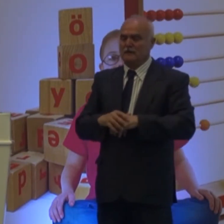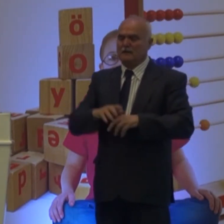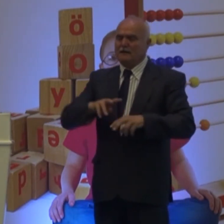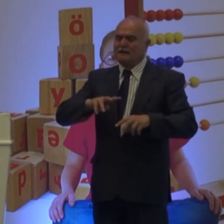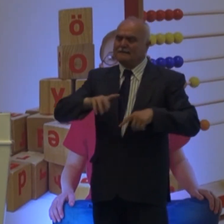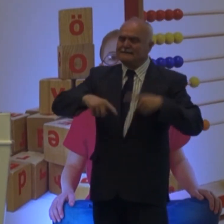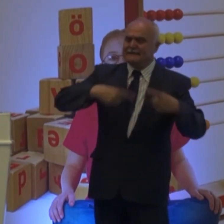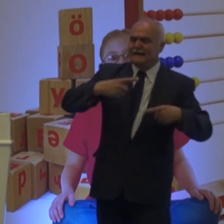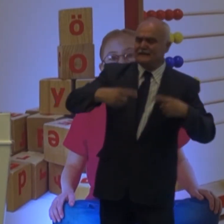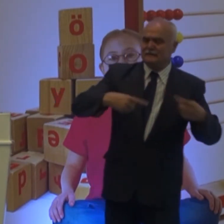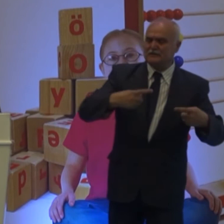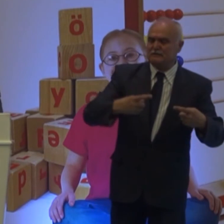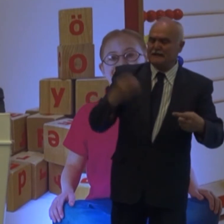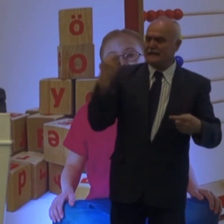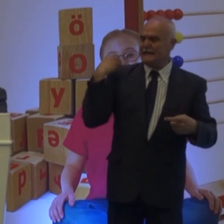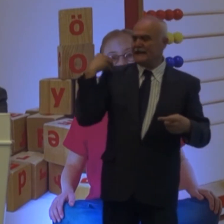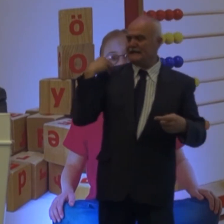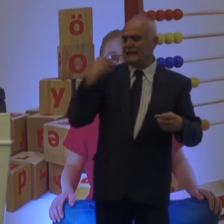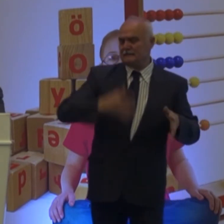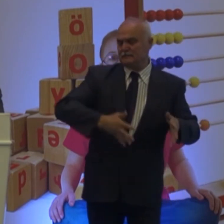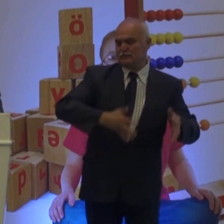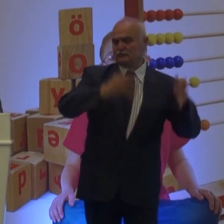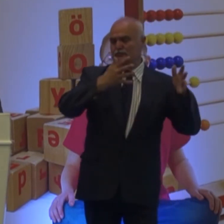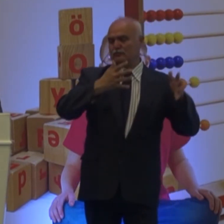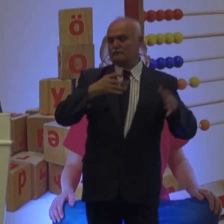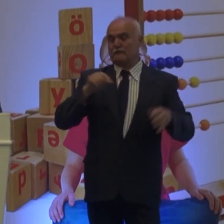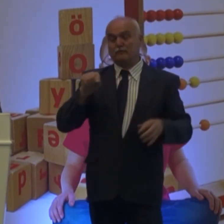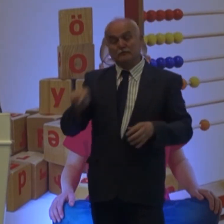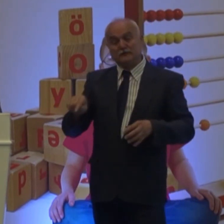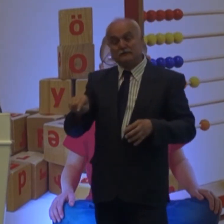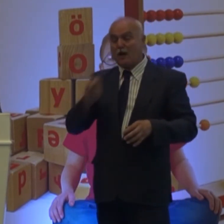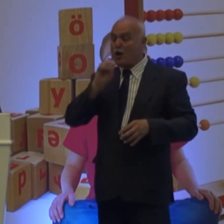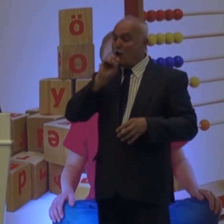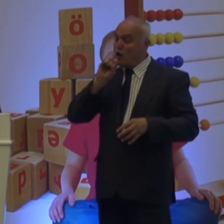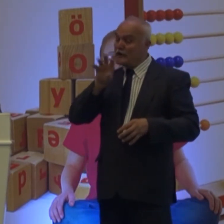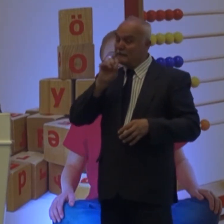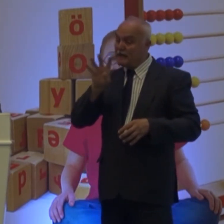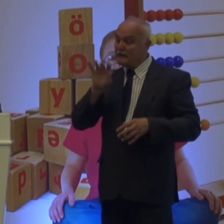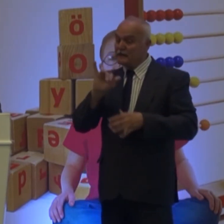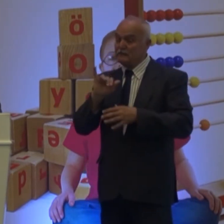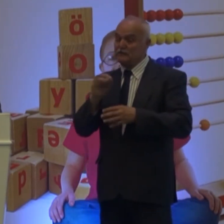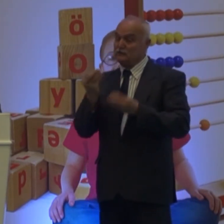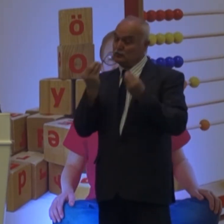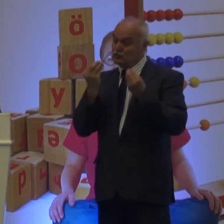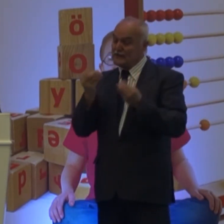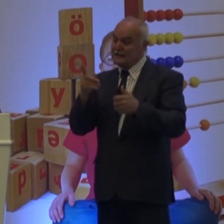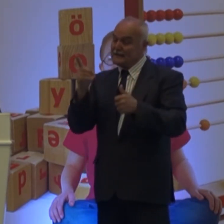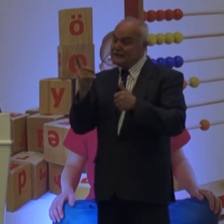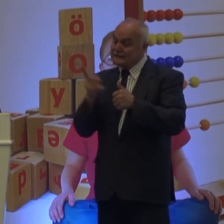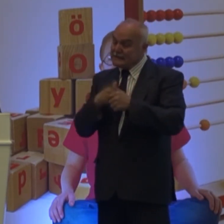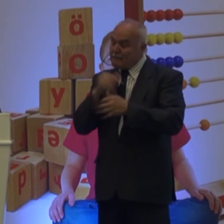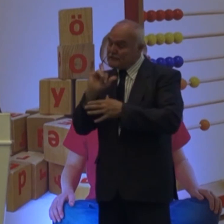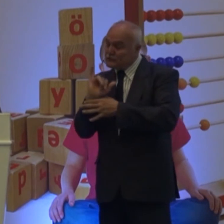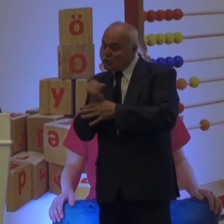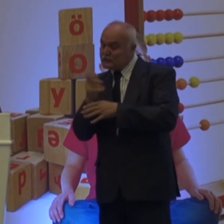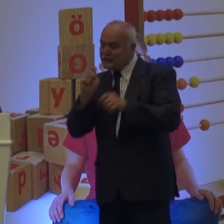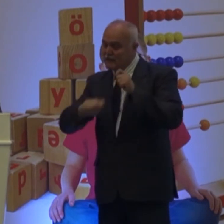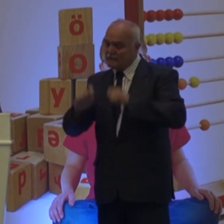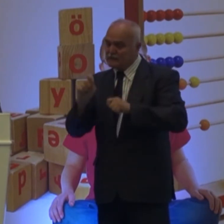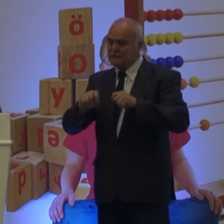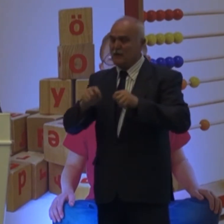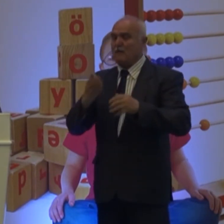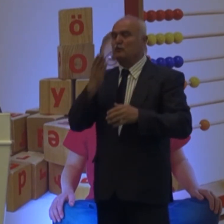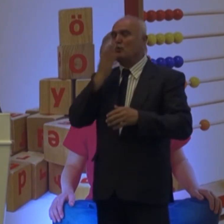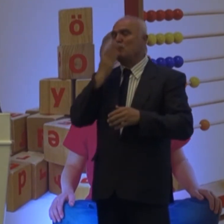değişik biçimlerde yeniden oluşturuyoruz. Ve bunların da öğretmenlerimizin orijinal yaptığı bu materyalleri de eğitim